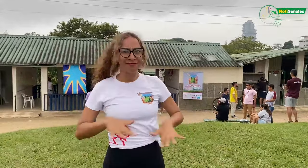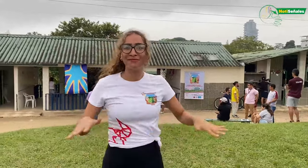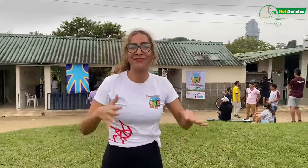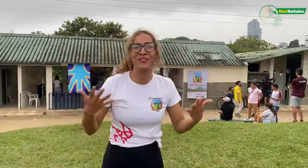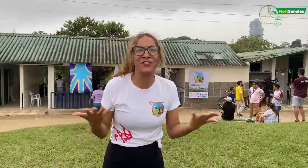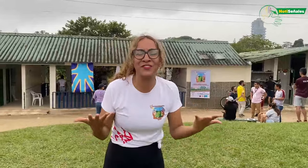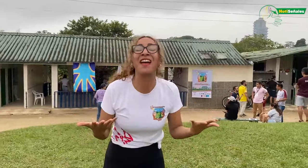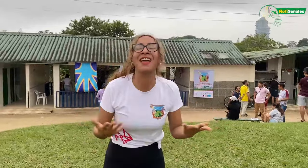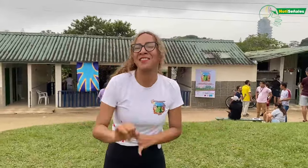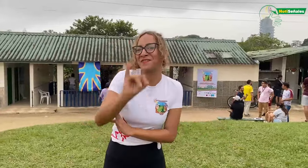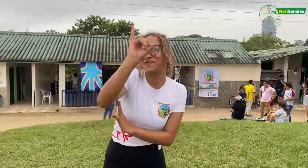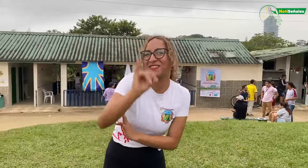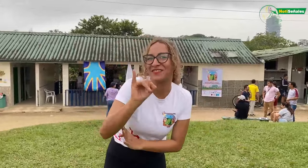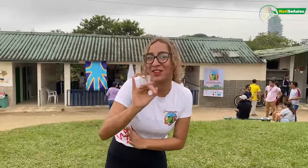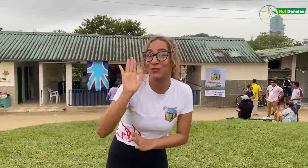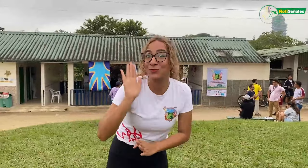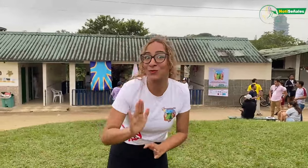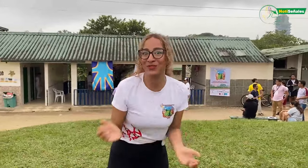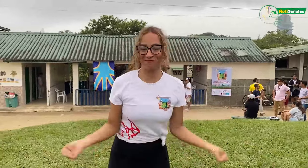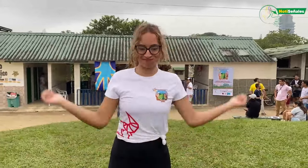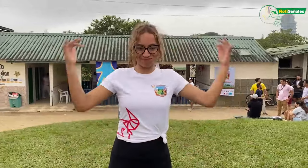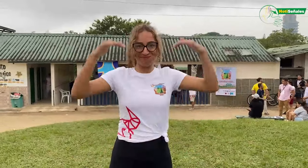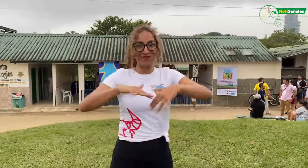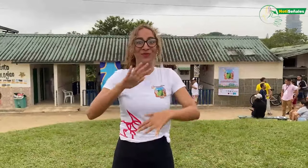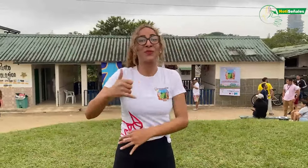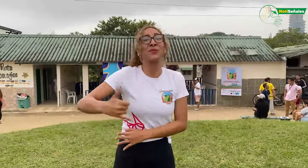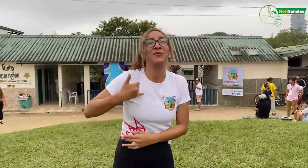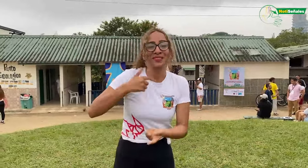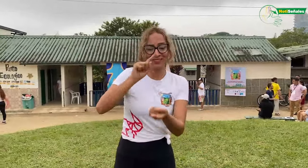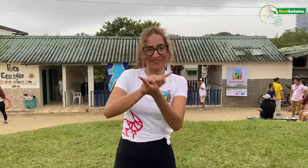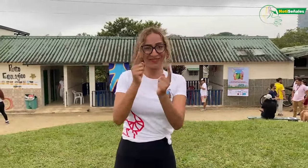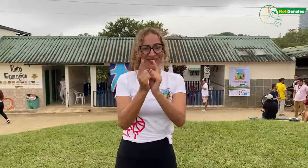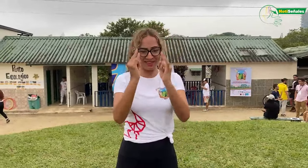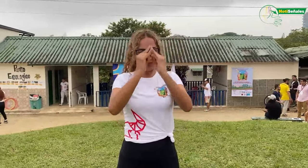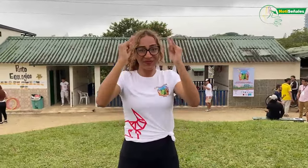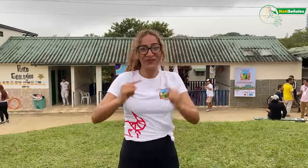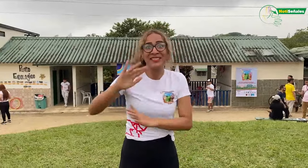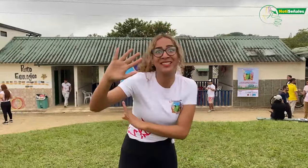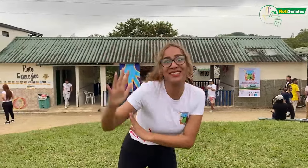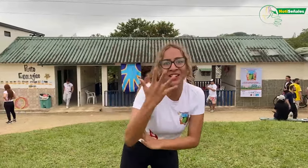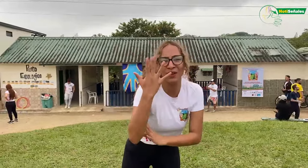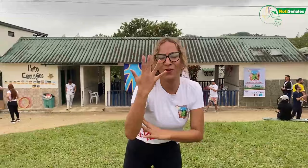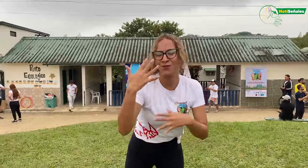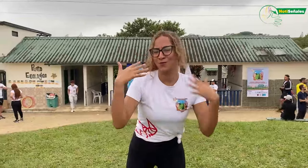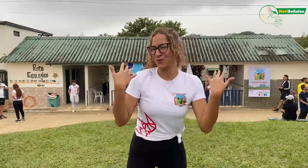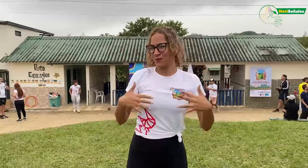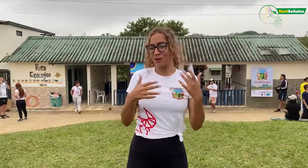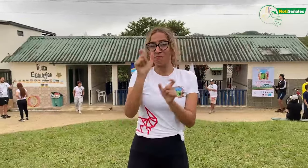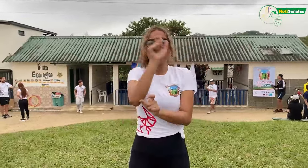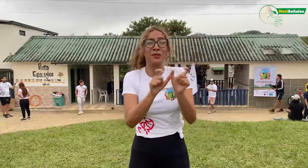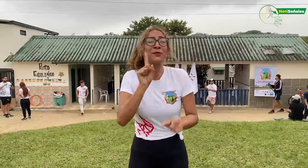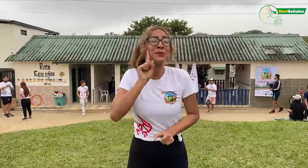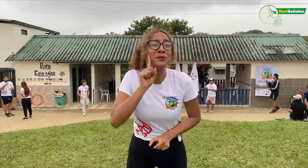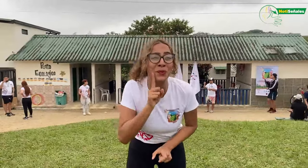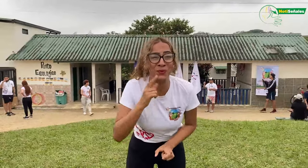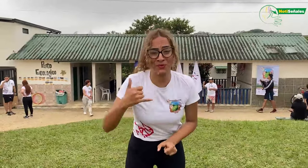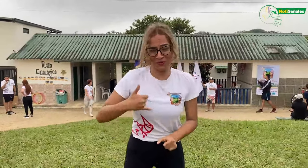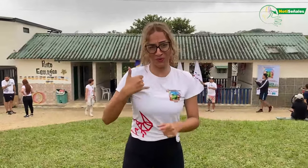encontramos en Ibagi, en el quinto campamento nacional de la juventud sorda, en el que están presentes jóvenes sordos de las diferentes